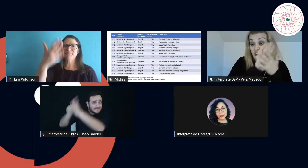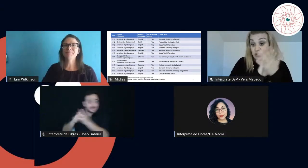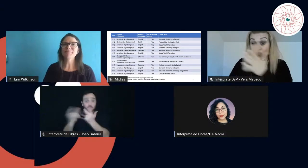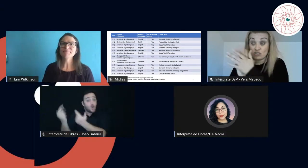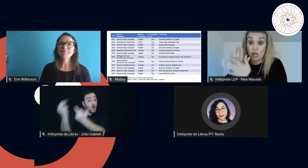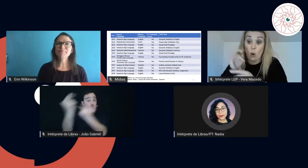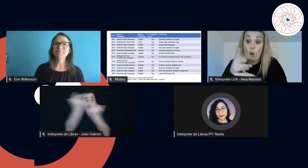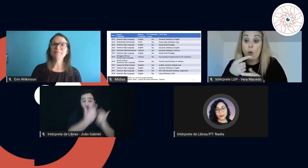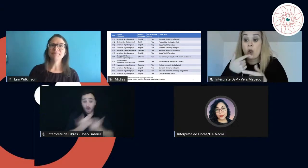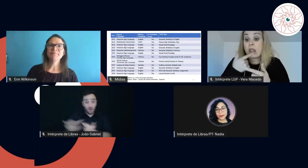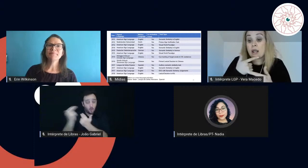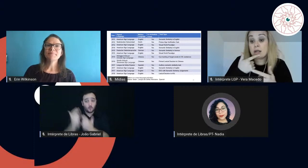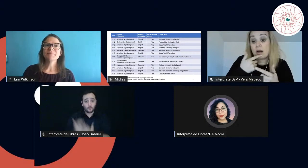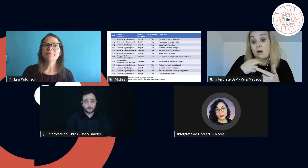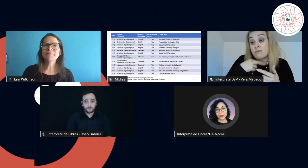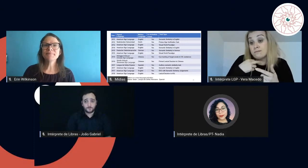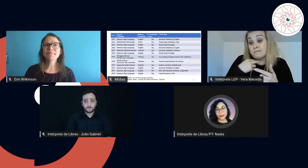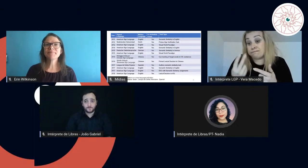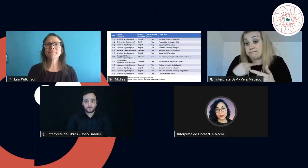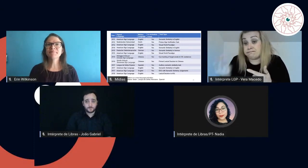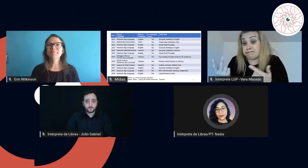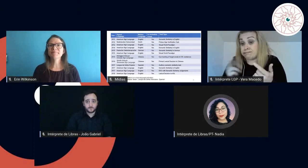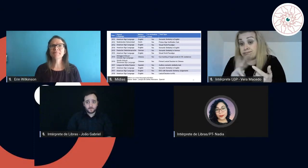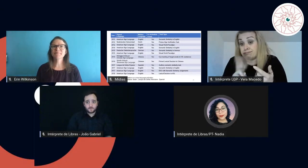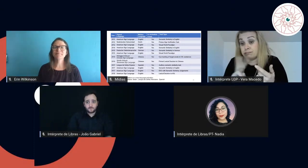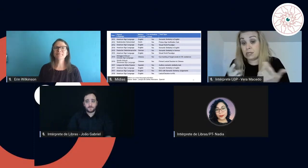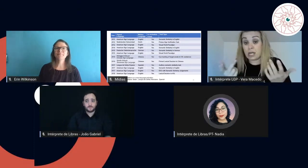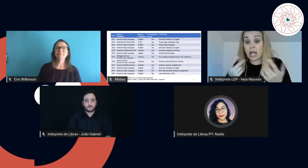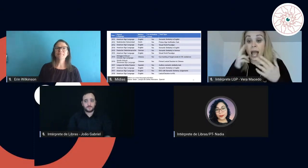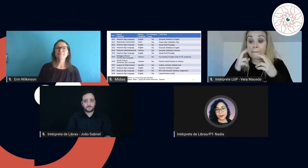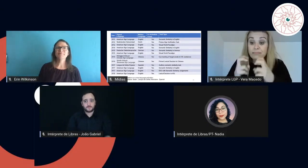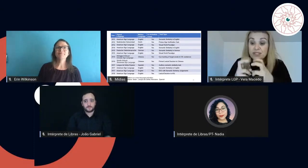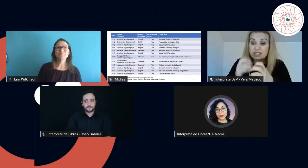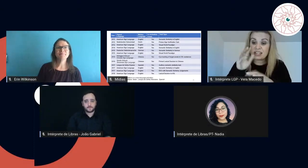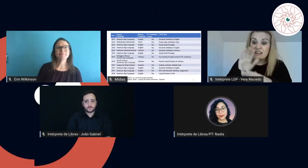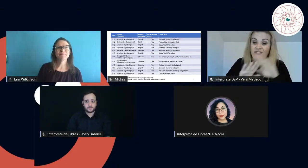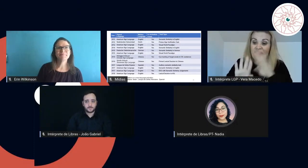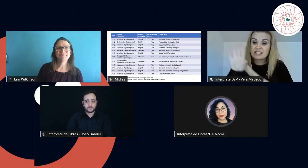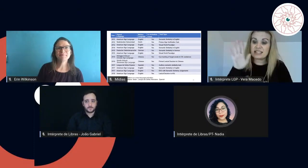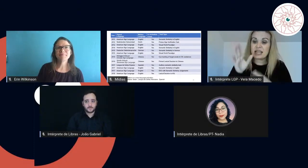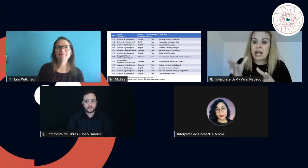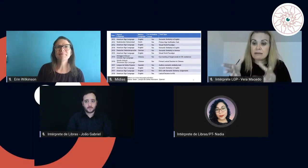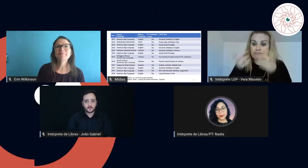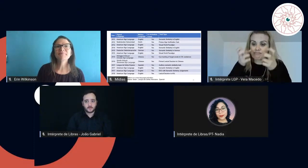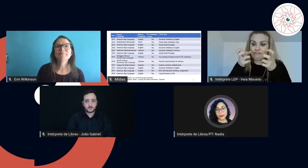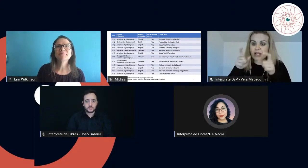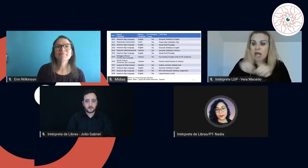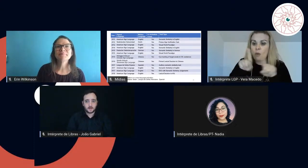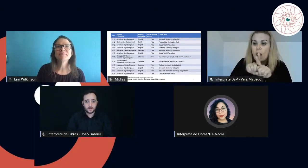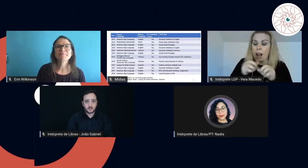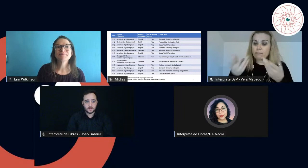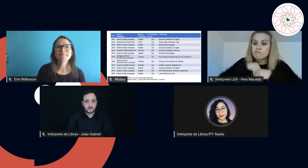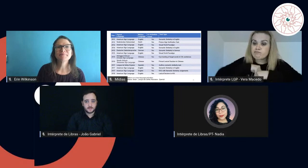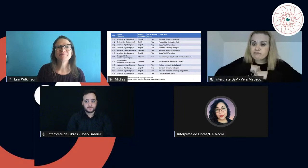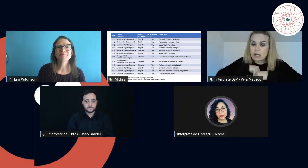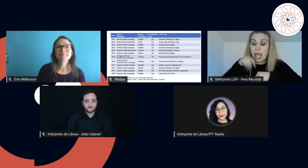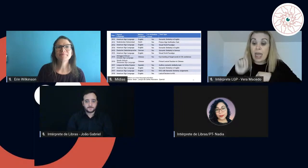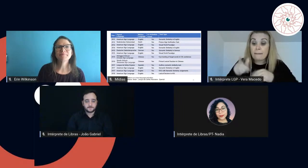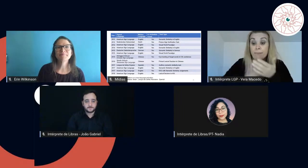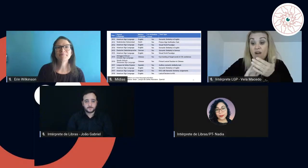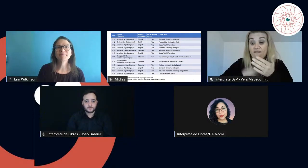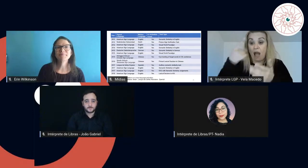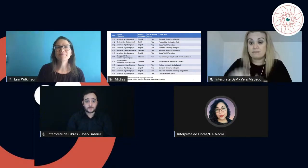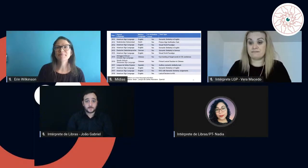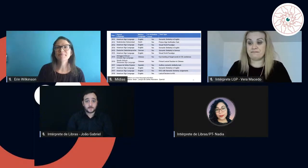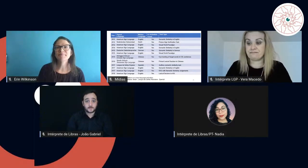diferentes. O essas pesquisas que tratam dos primes semânticos, que são memórias implícitas, elas estão aí para comprovar